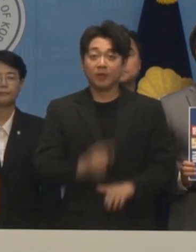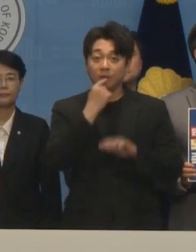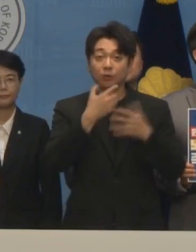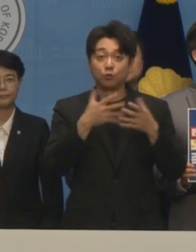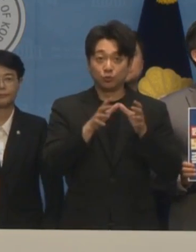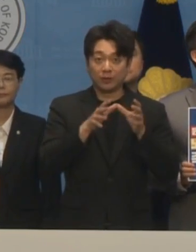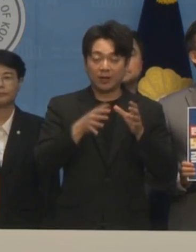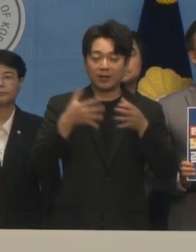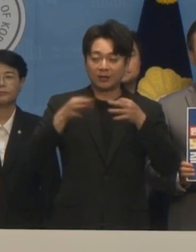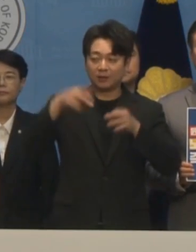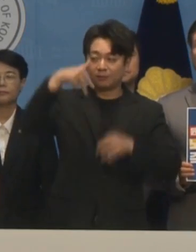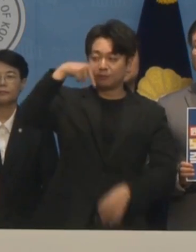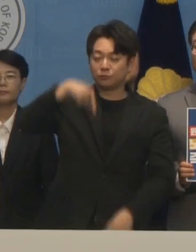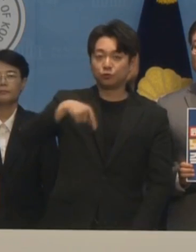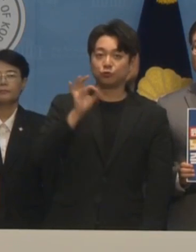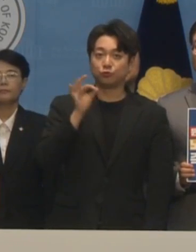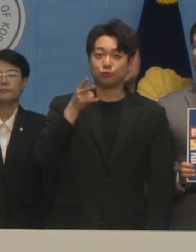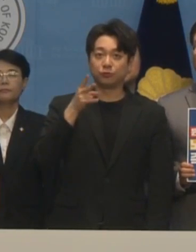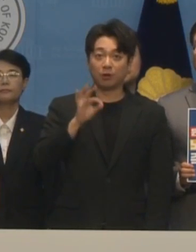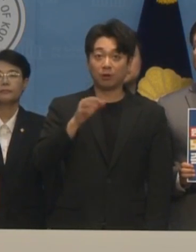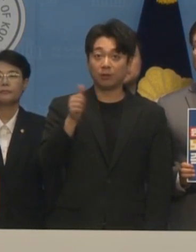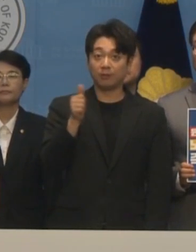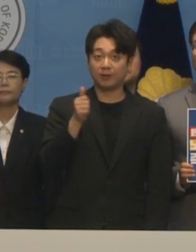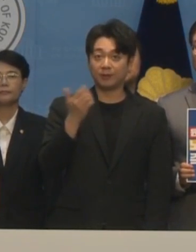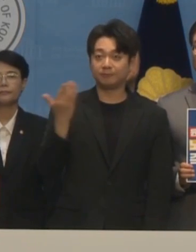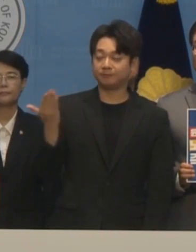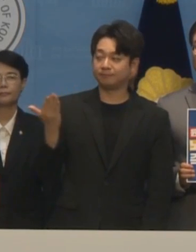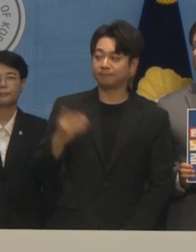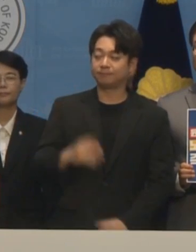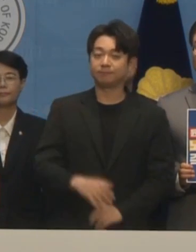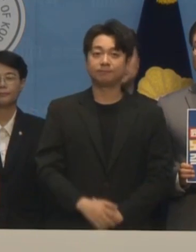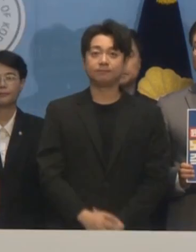더불어민주당 한노위 간사를 맡고 있는 김주영입니다.